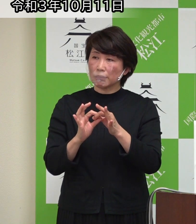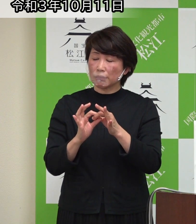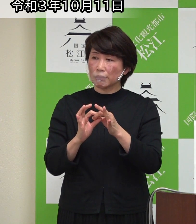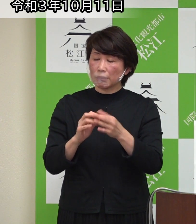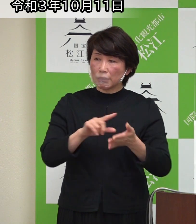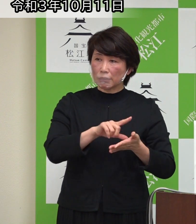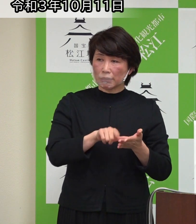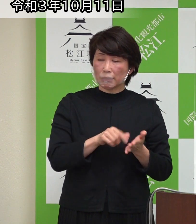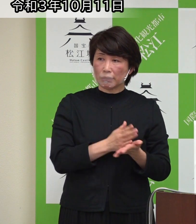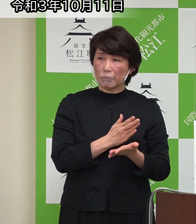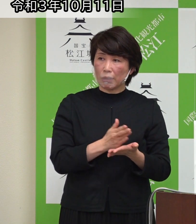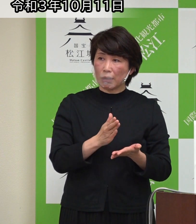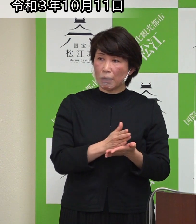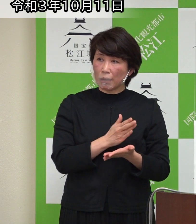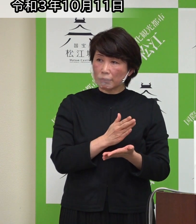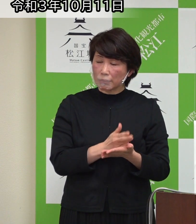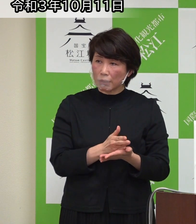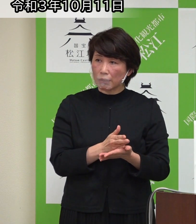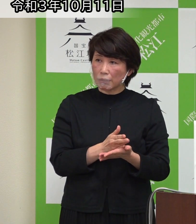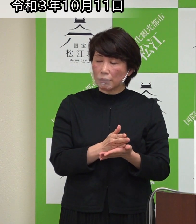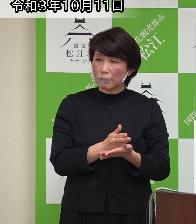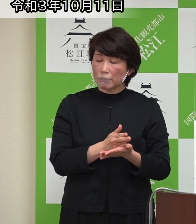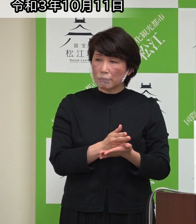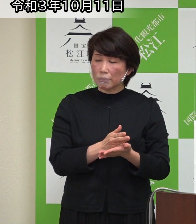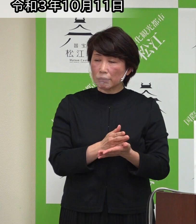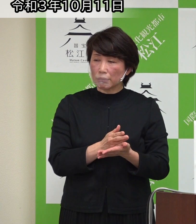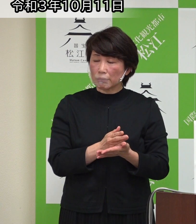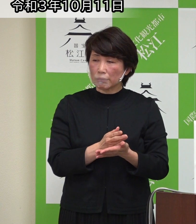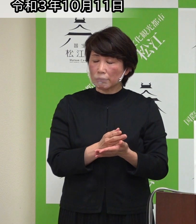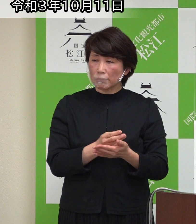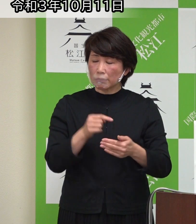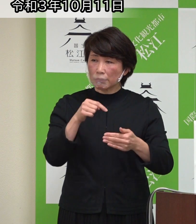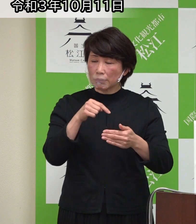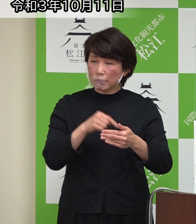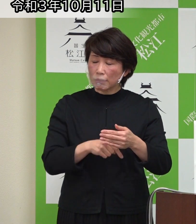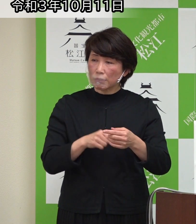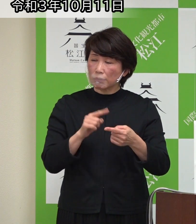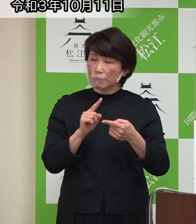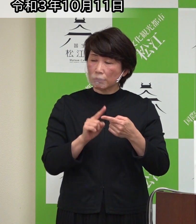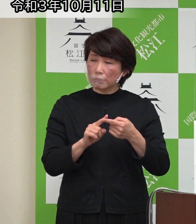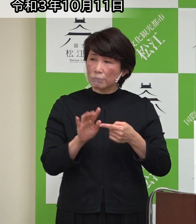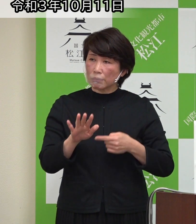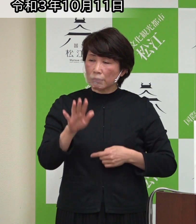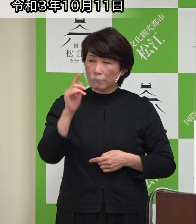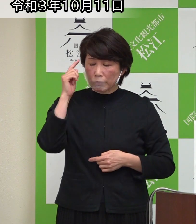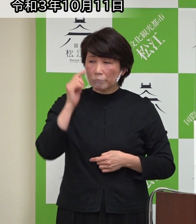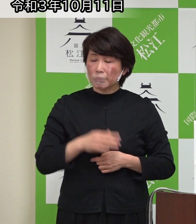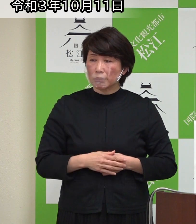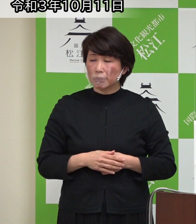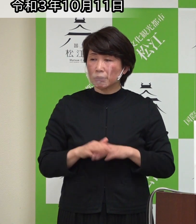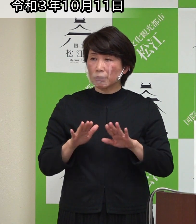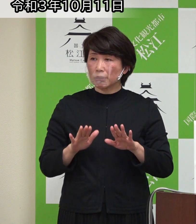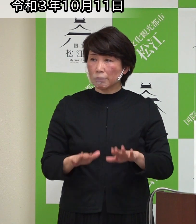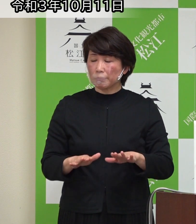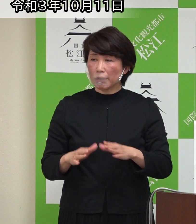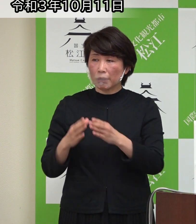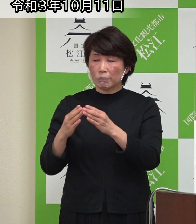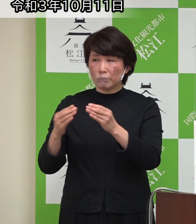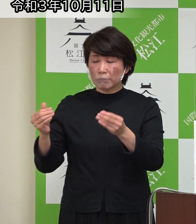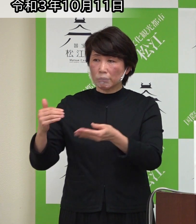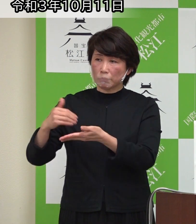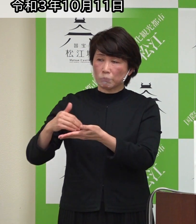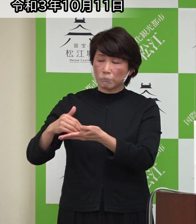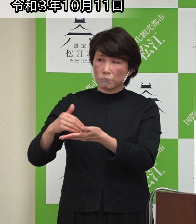準の一つとしての要素としても考えたいというの発言もありましたけど、今は現状こう国からも説明をいろいろ受けている中で、その判断と